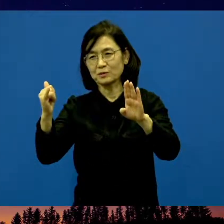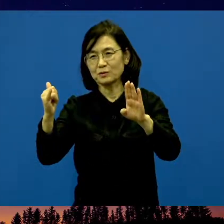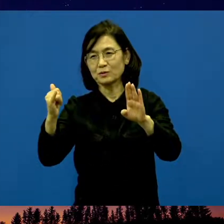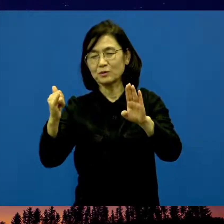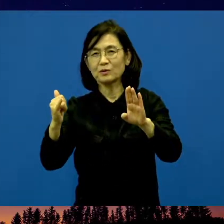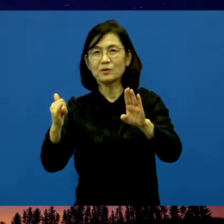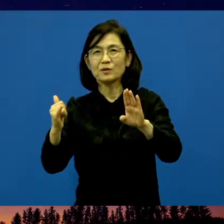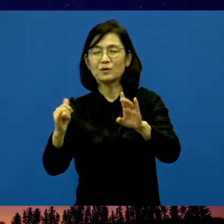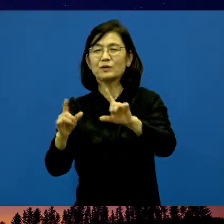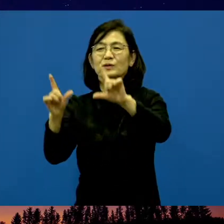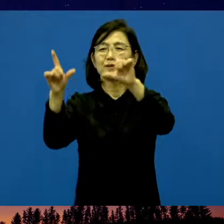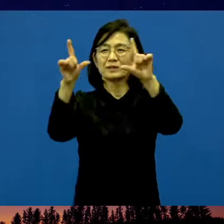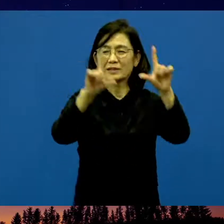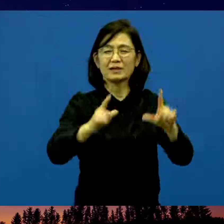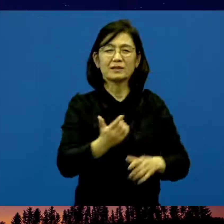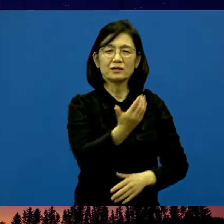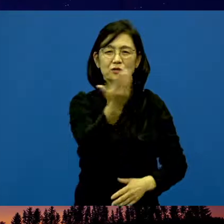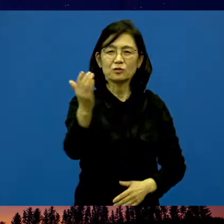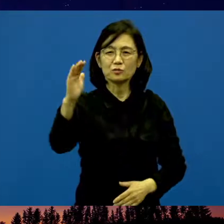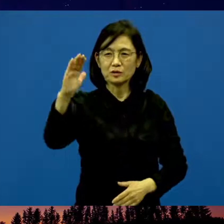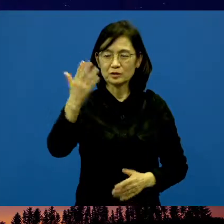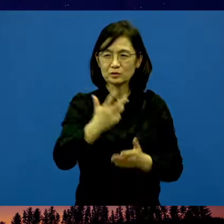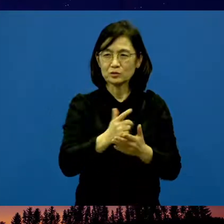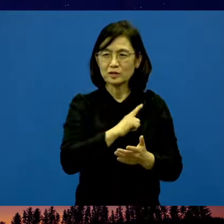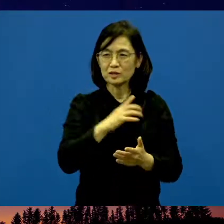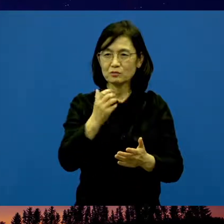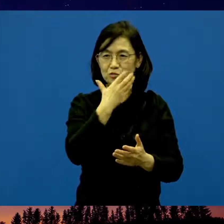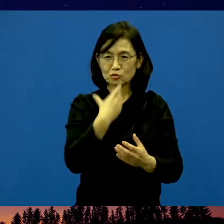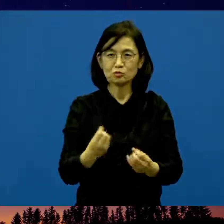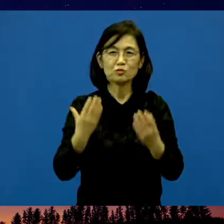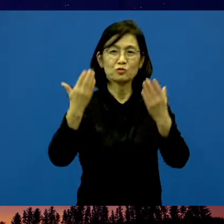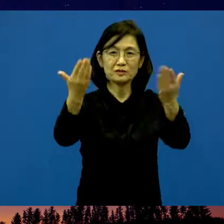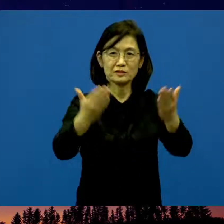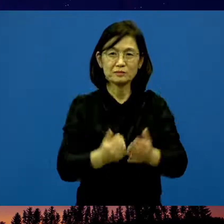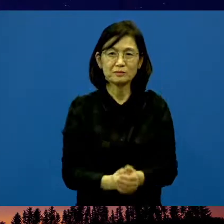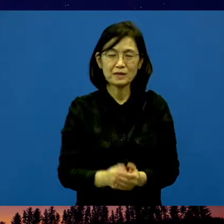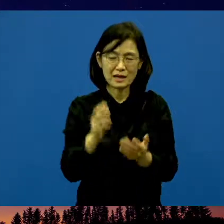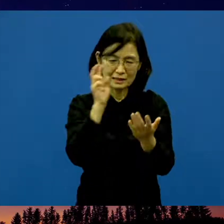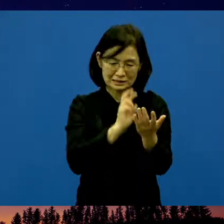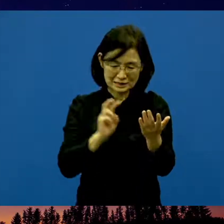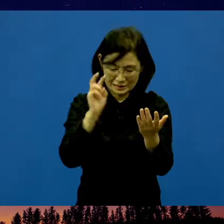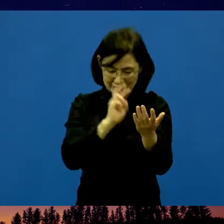서가는 여러분들 되시기를 주의 이름으로 축원합니다. 우리 찬양 하나 하고